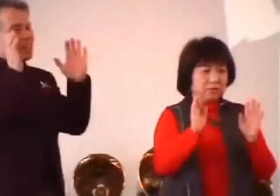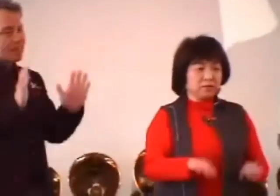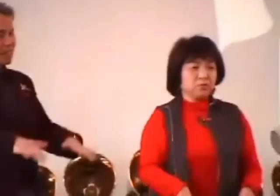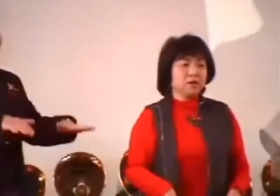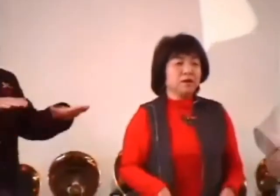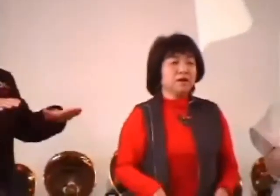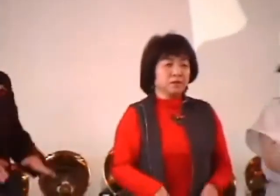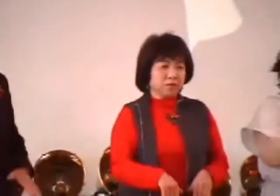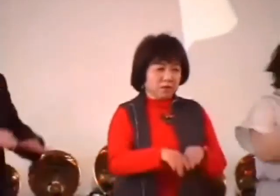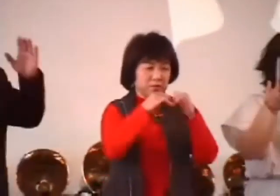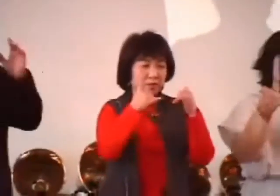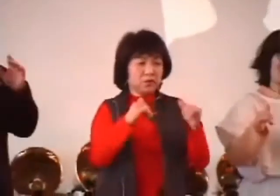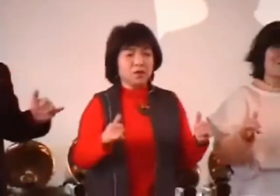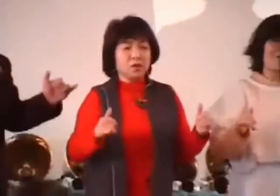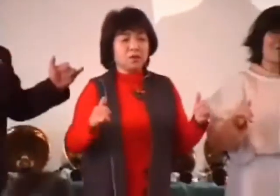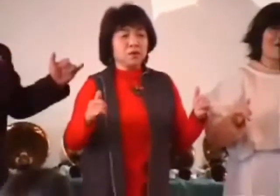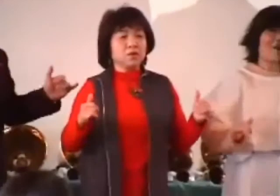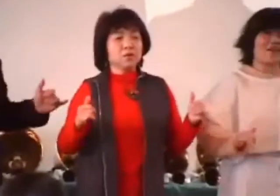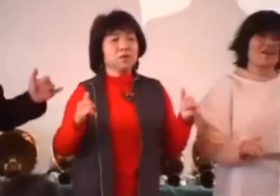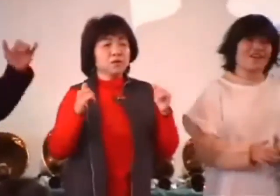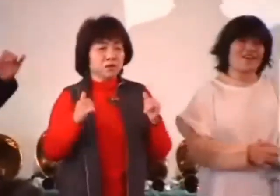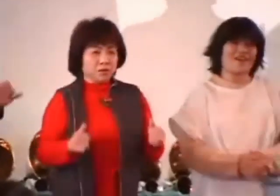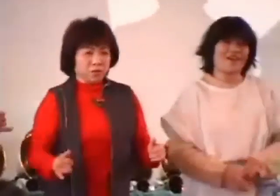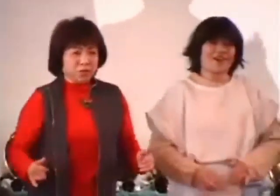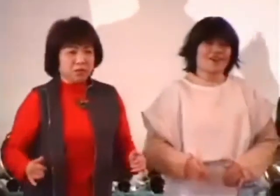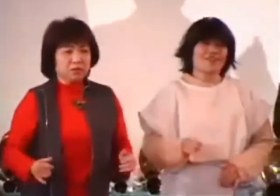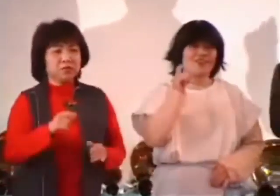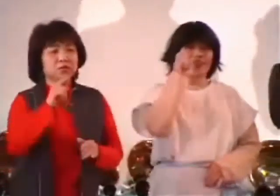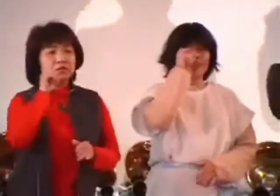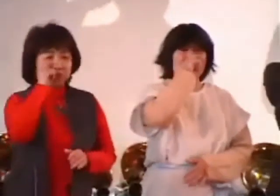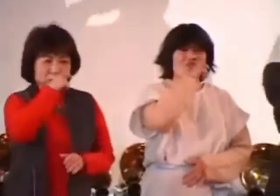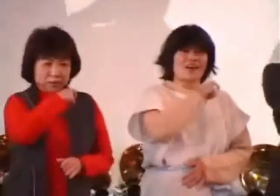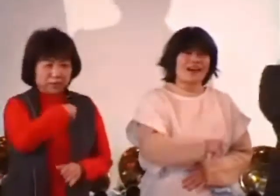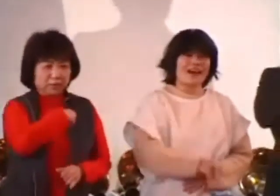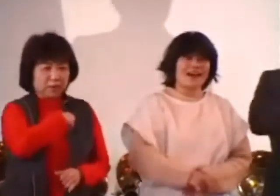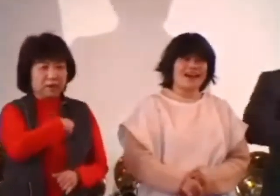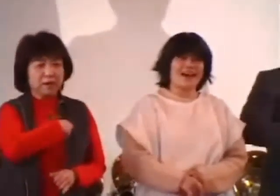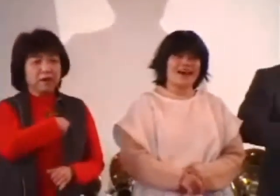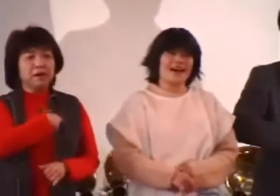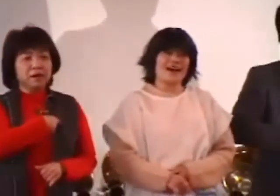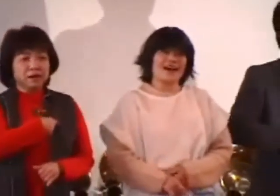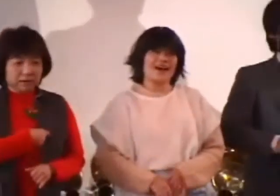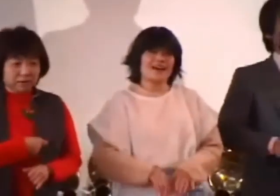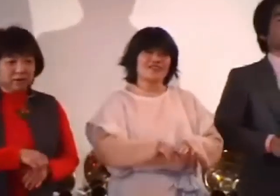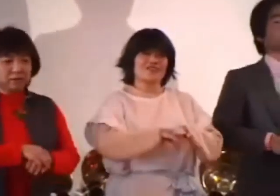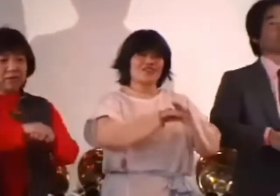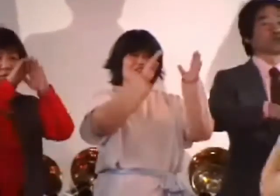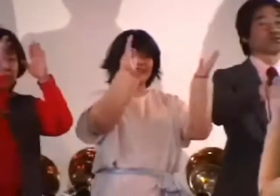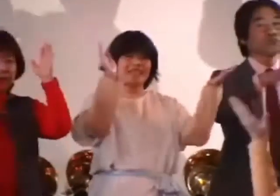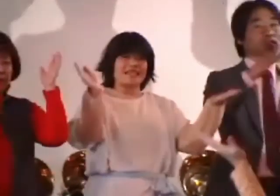たもの、古きは過ぎ去